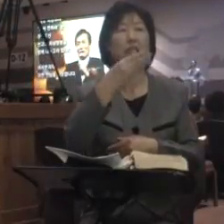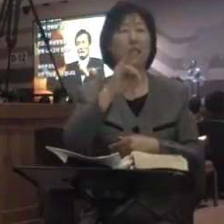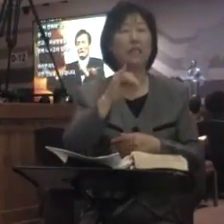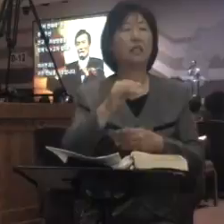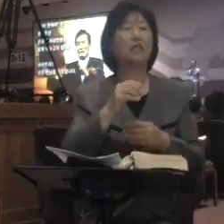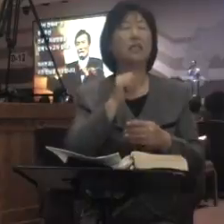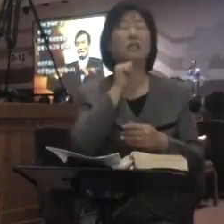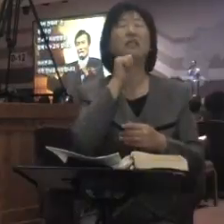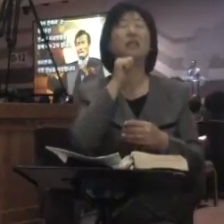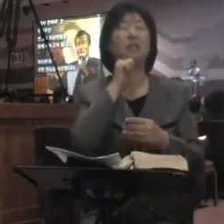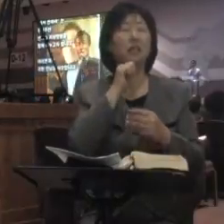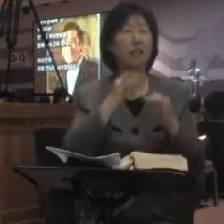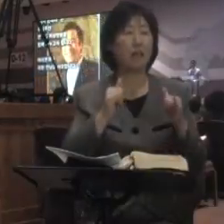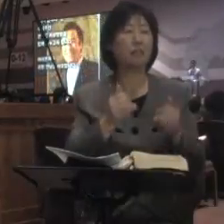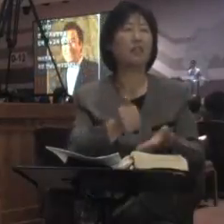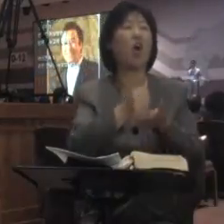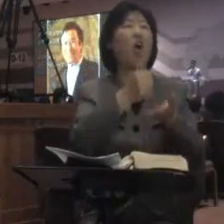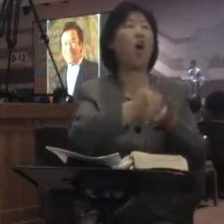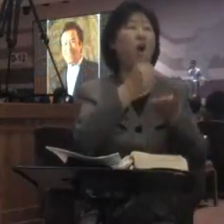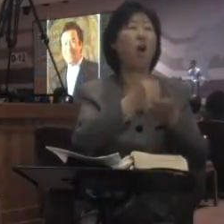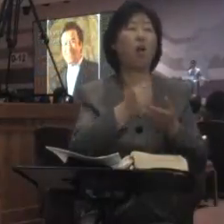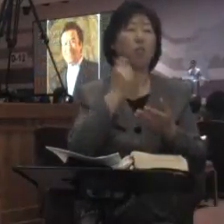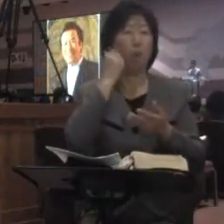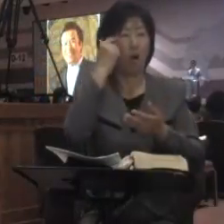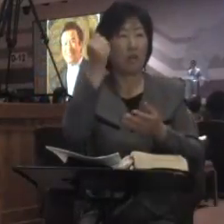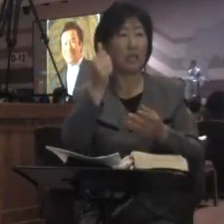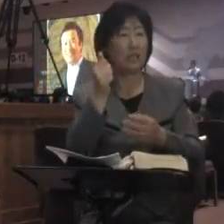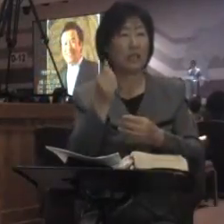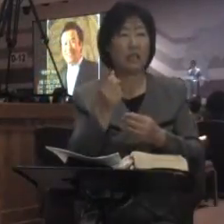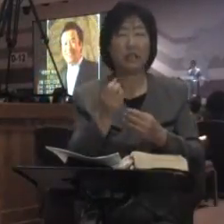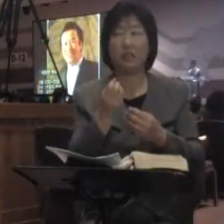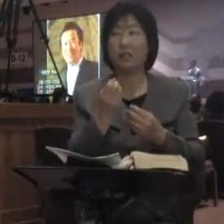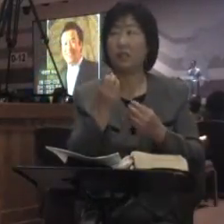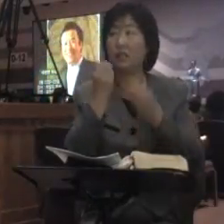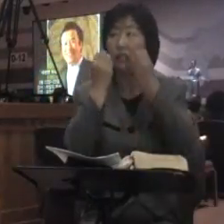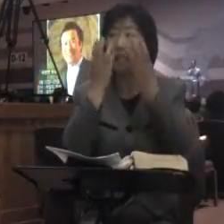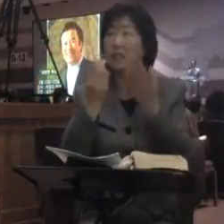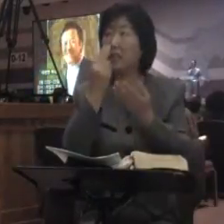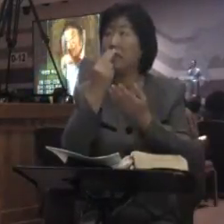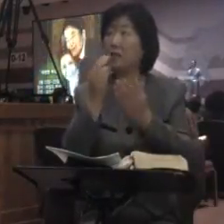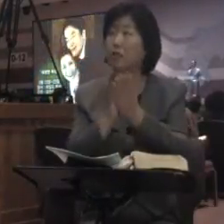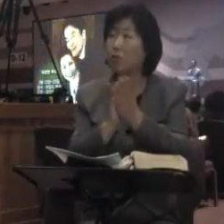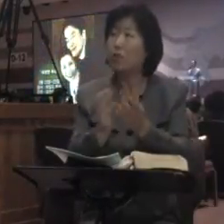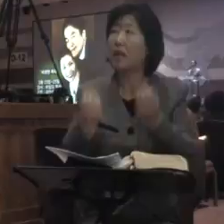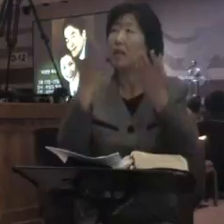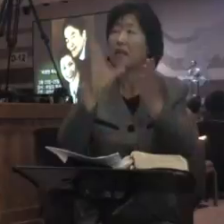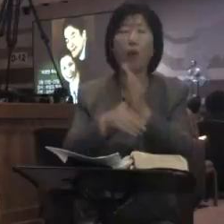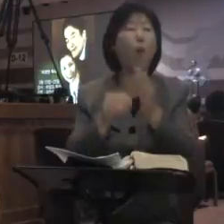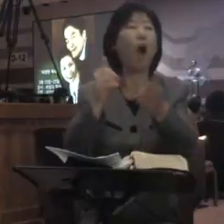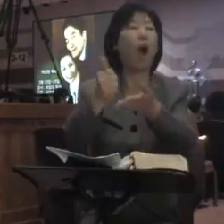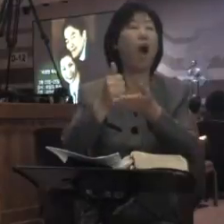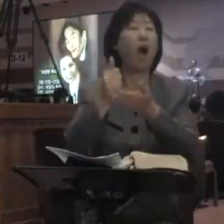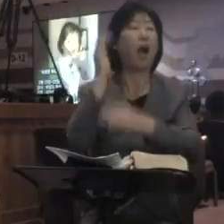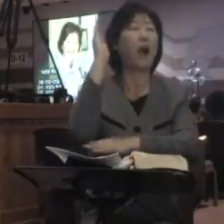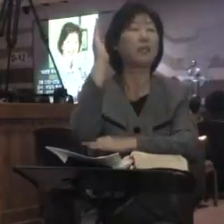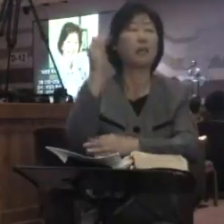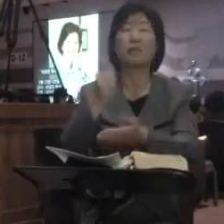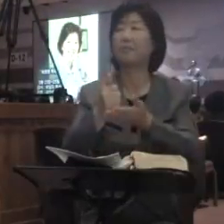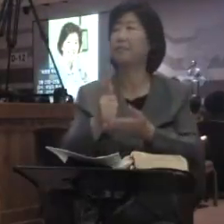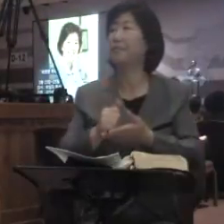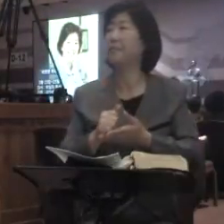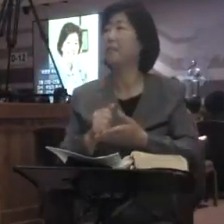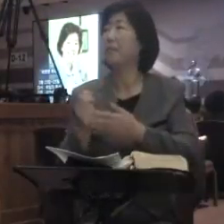주는 나의 진실한 하나님, 내 삶을